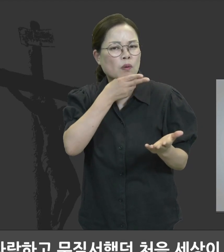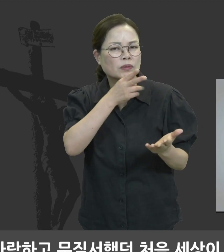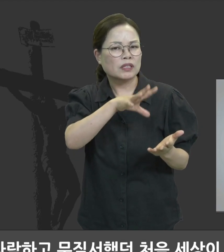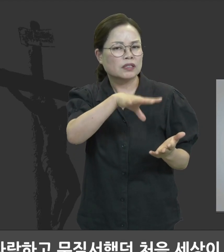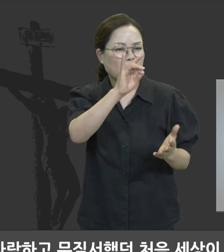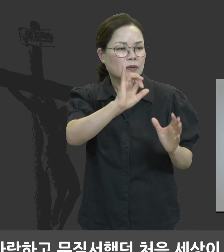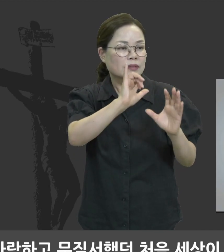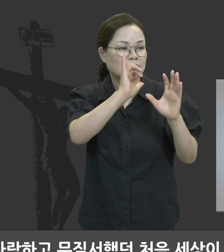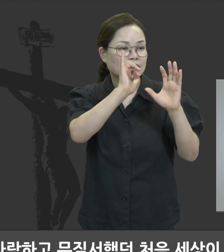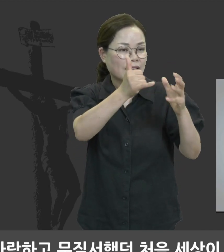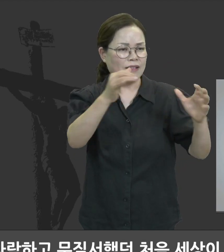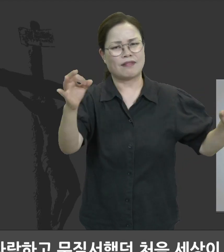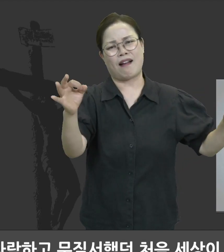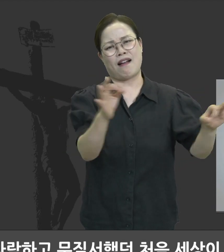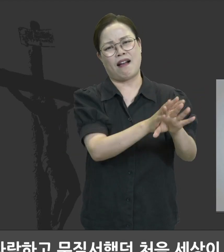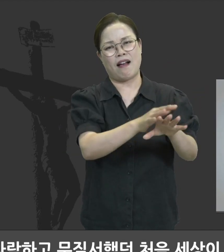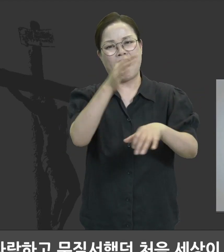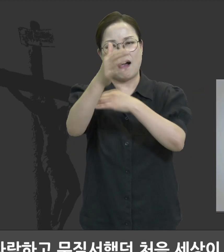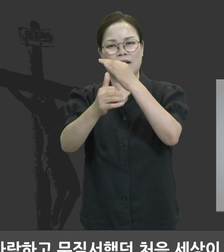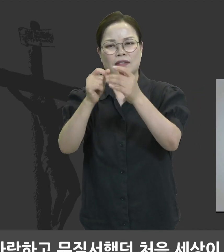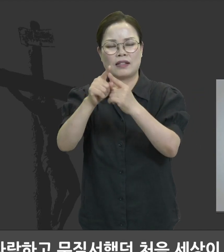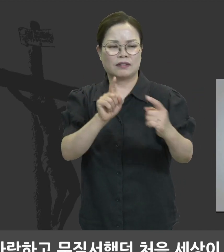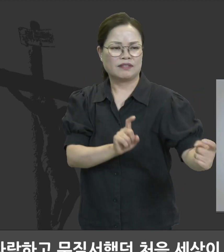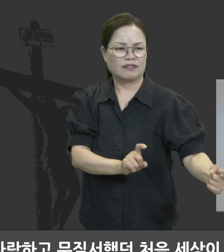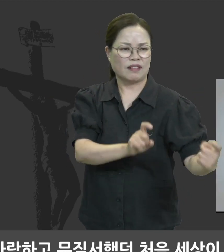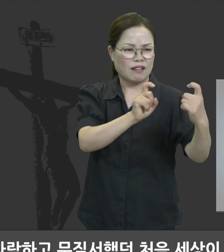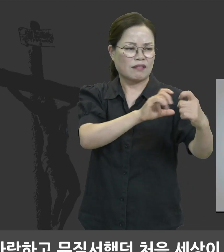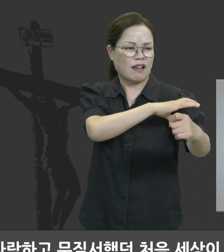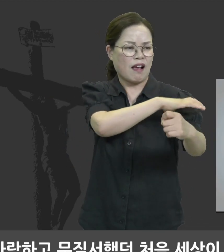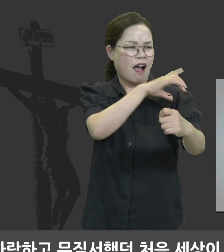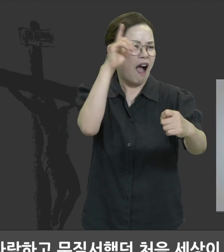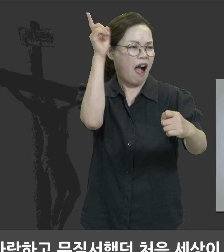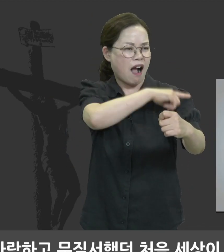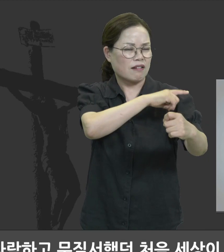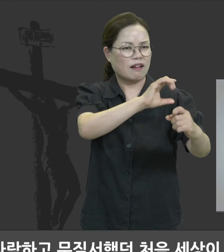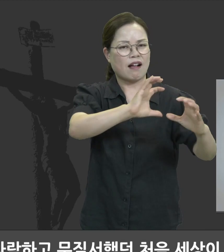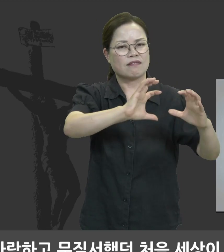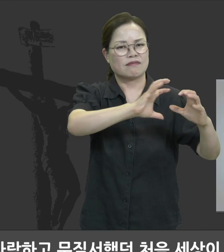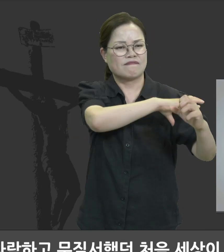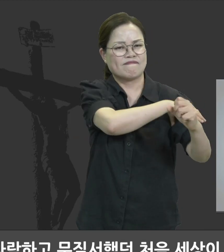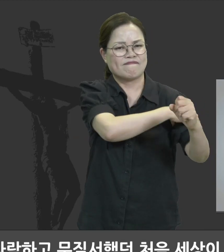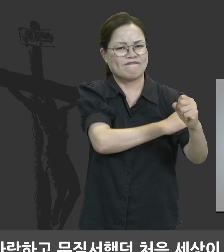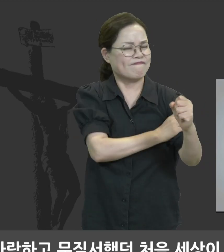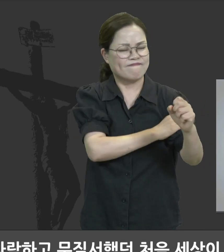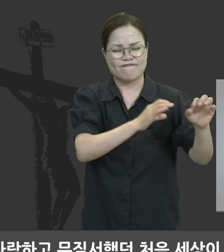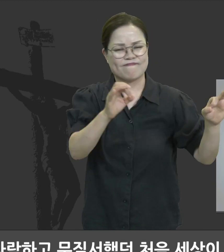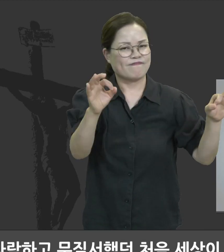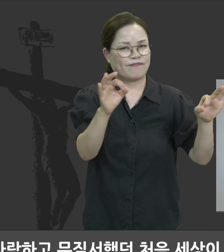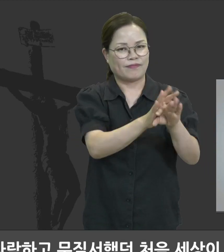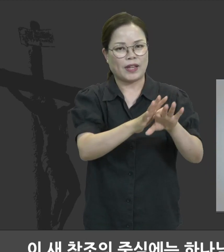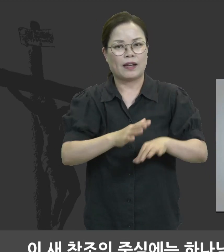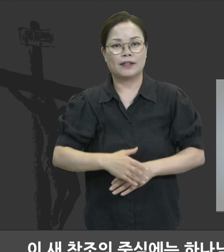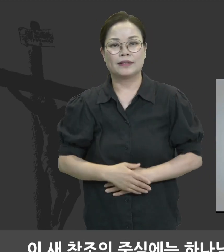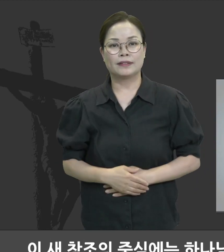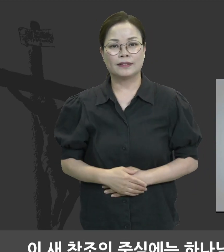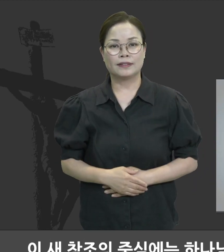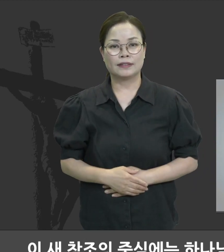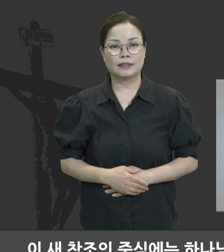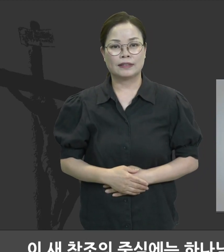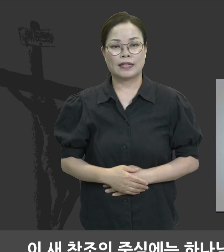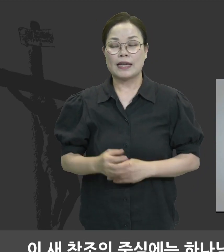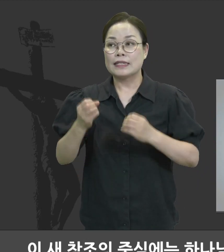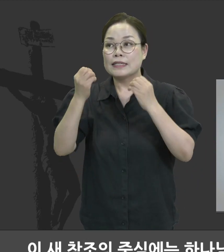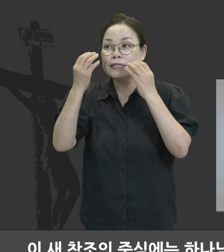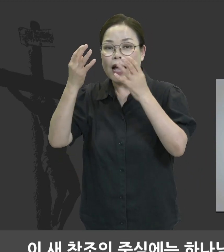세상이 물러가고 하나님께 대항하던 악의 세력들도 더 이상 존재하지 않는 것이죠. 이